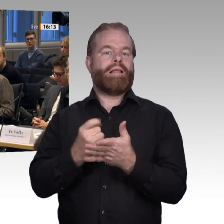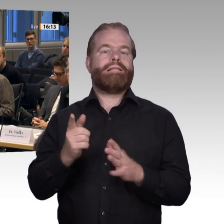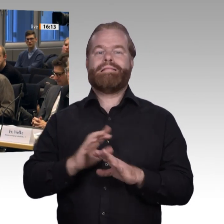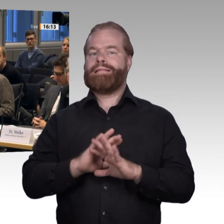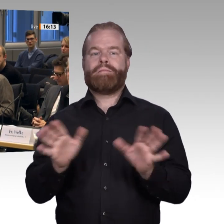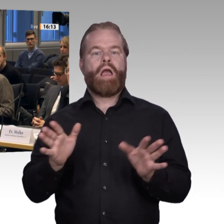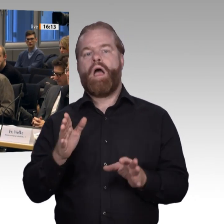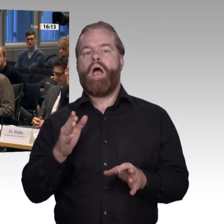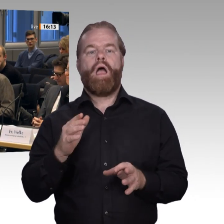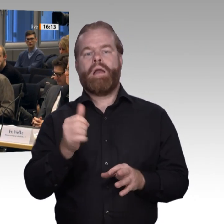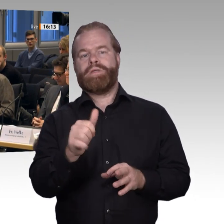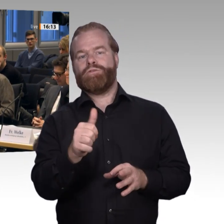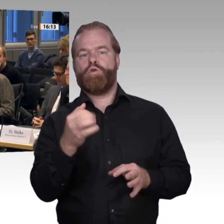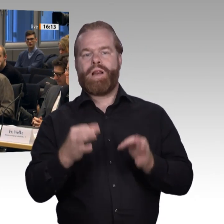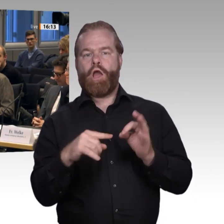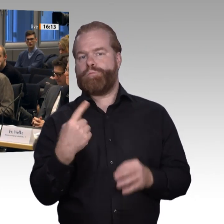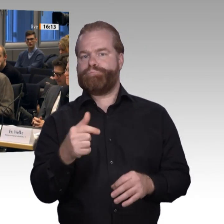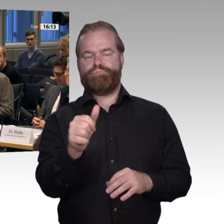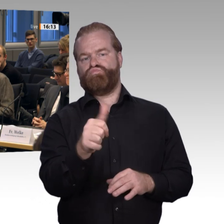sprich Verbesserungsbedarf gäbe.